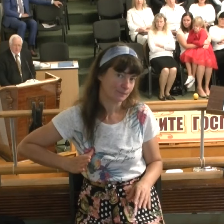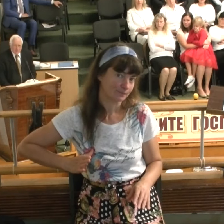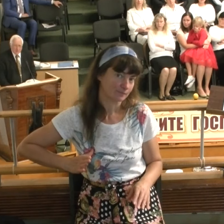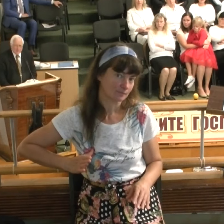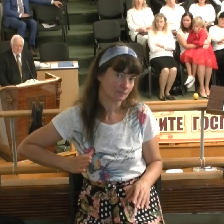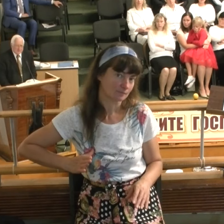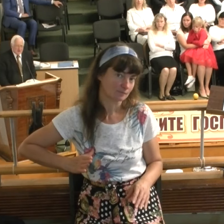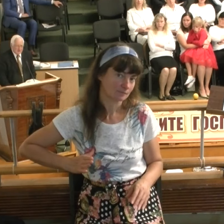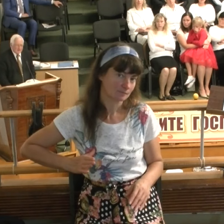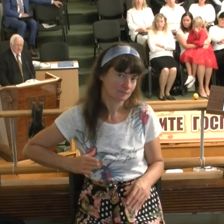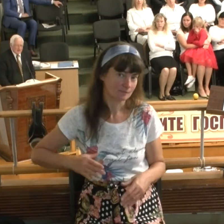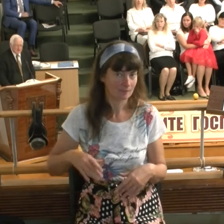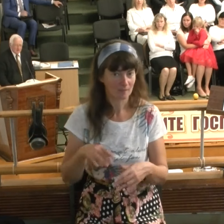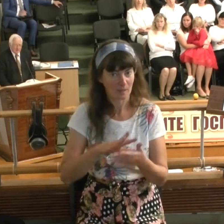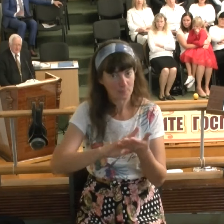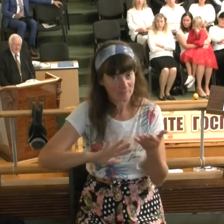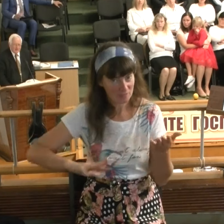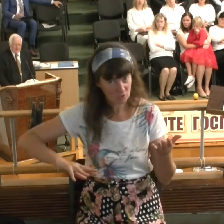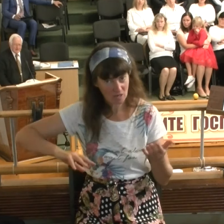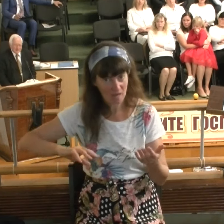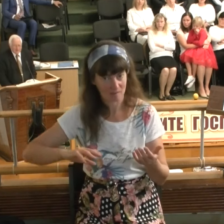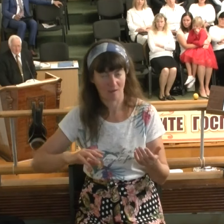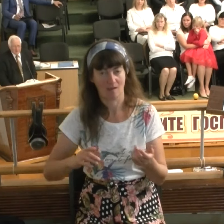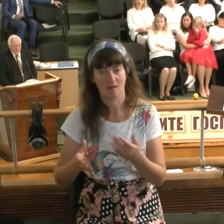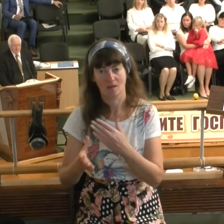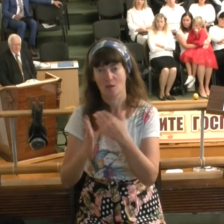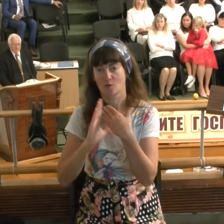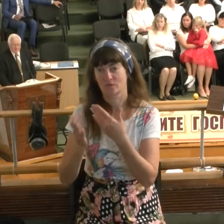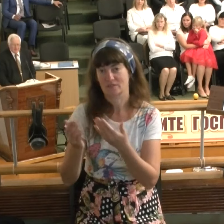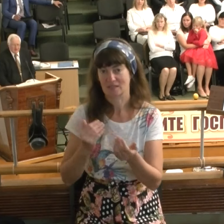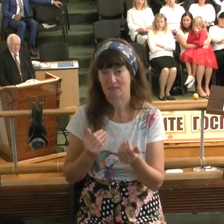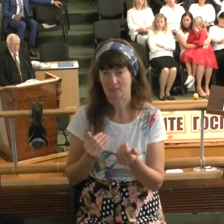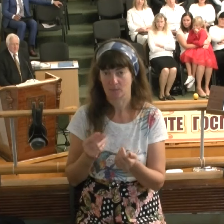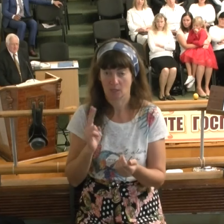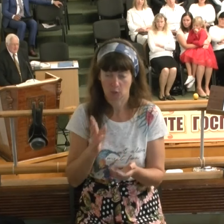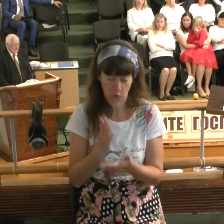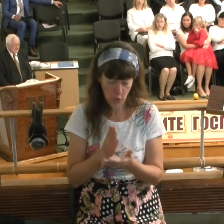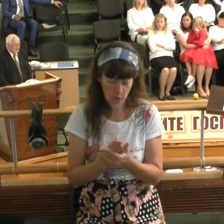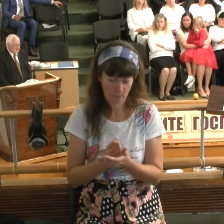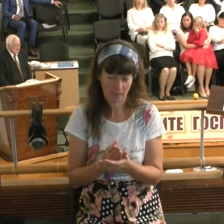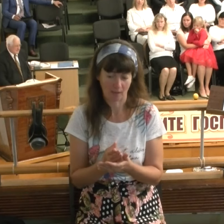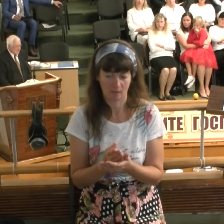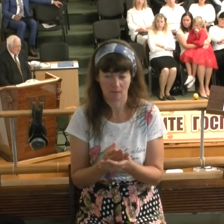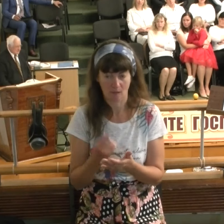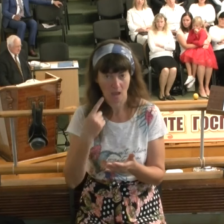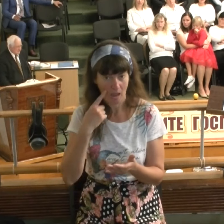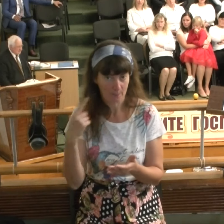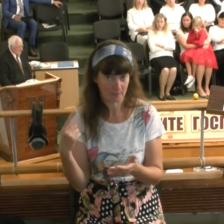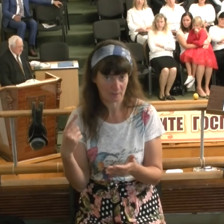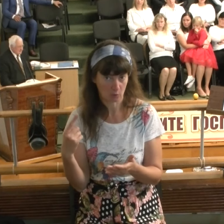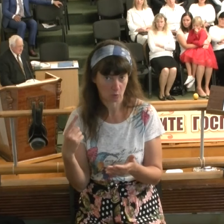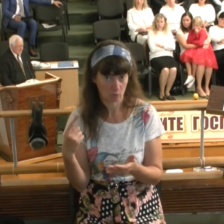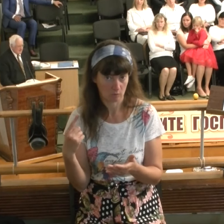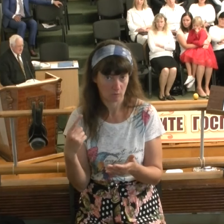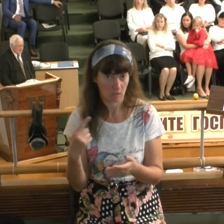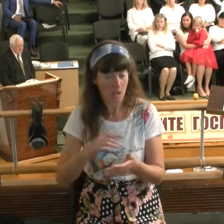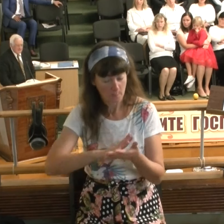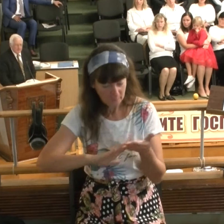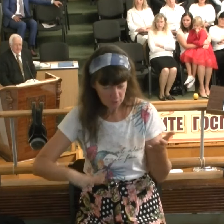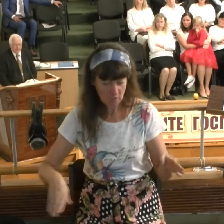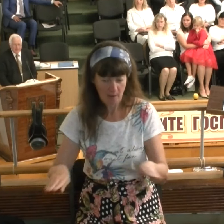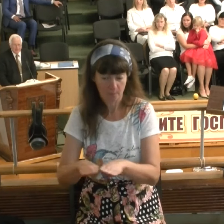снисходя друг к другу и прощая взаимно, если кто на кого имеет жалобу, как Христос простил